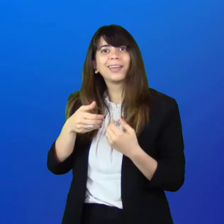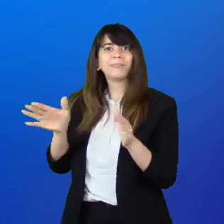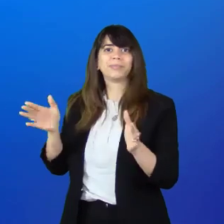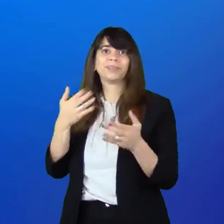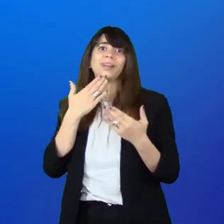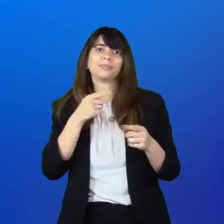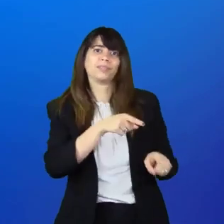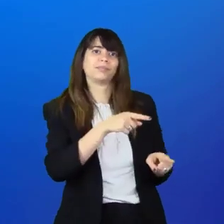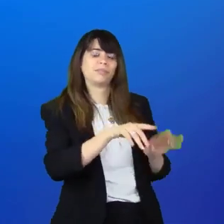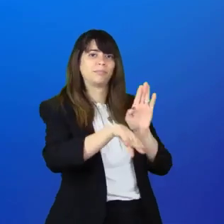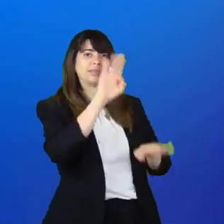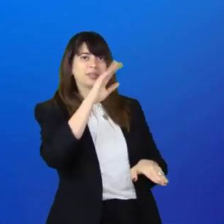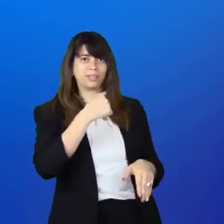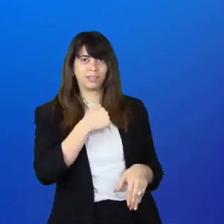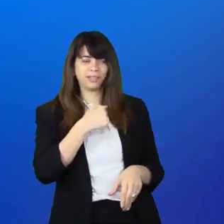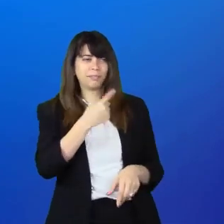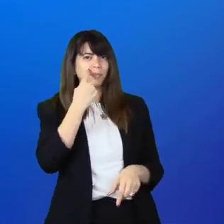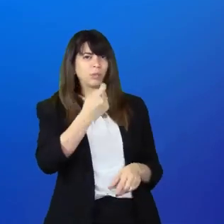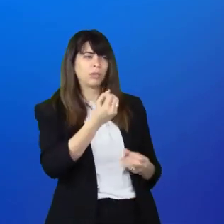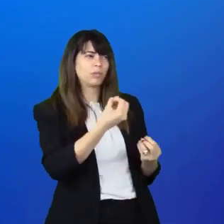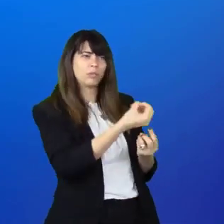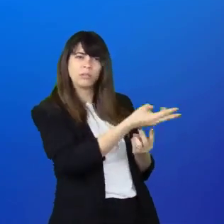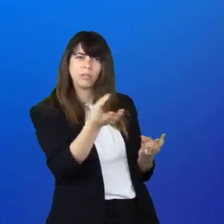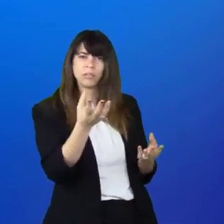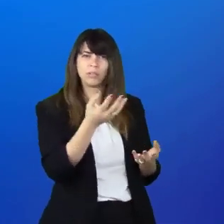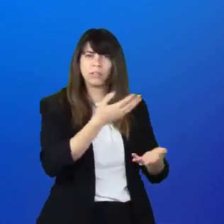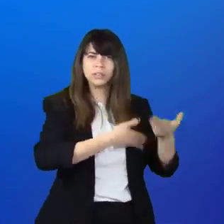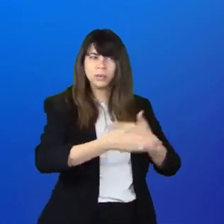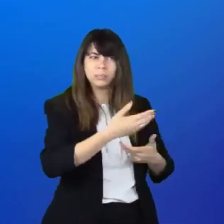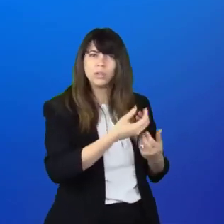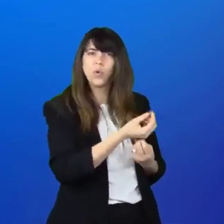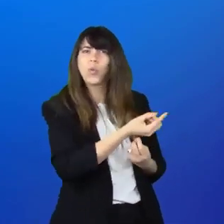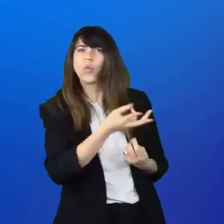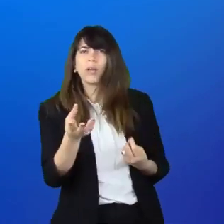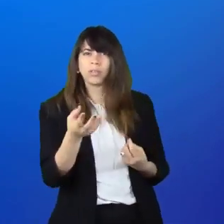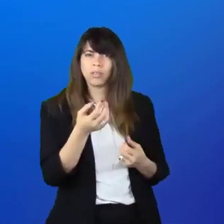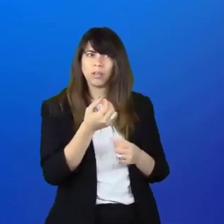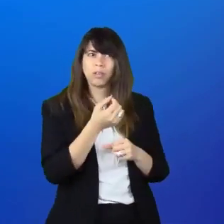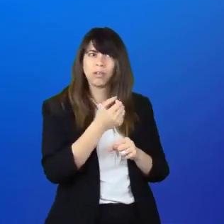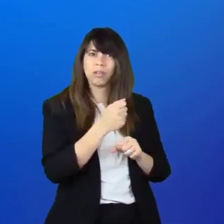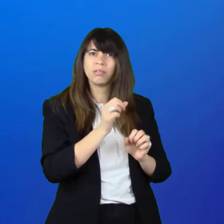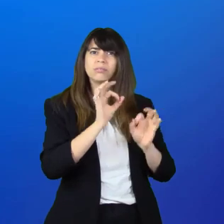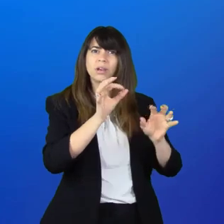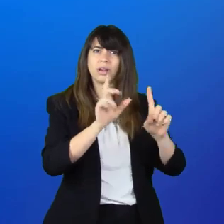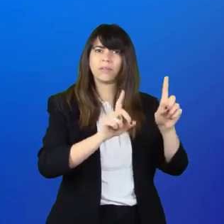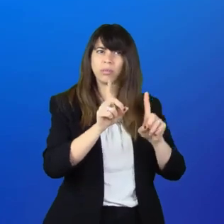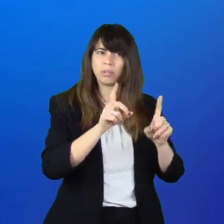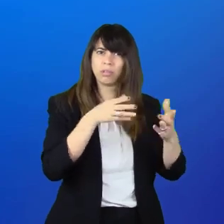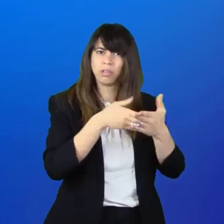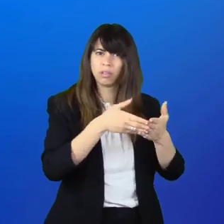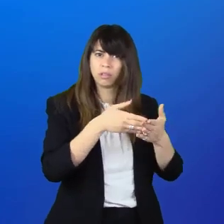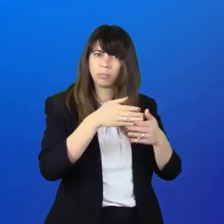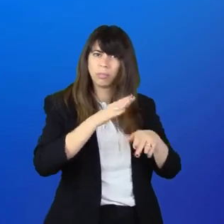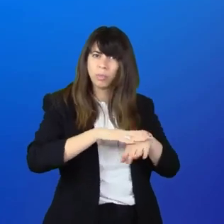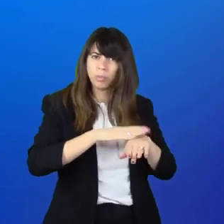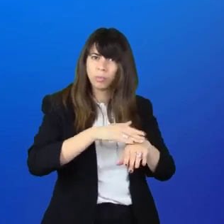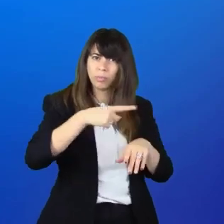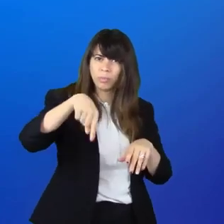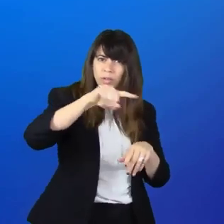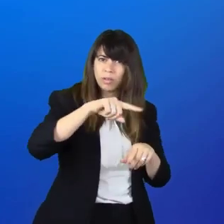entrara en la política, gracias a esta situación. Empecé a ver cuántas personas con discapacidad había que llegaban a la universidad y cuántas personas